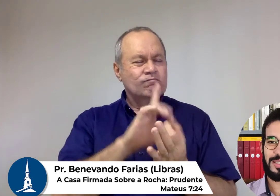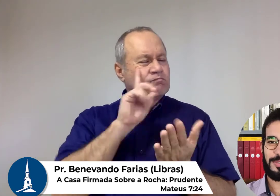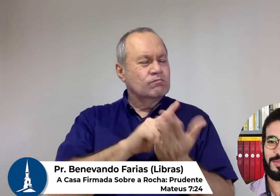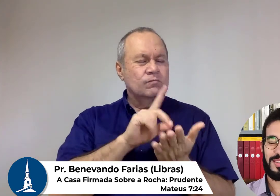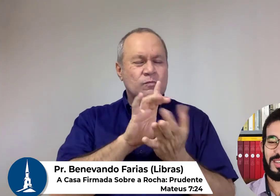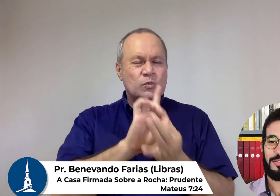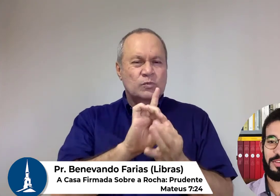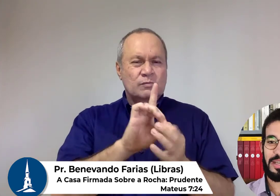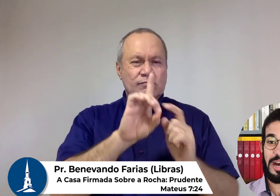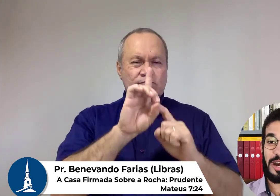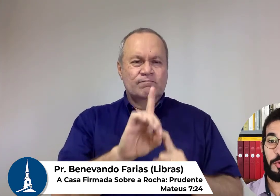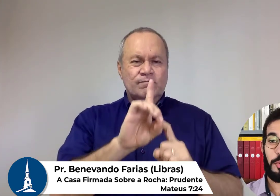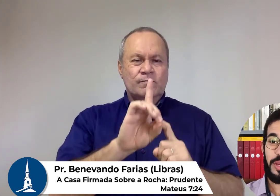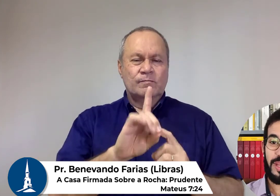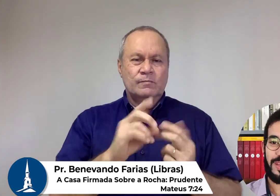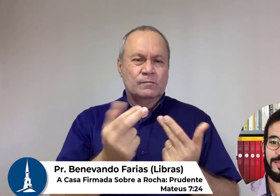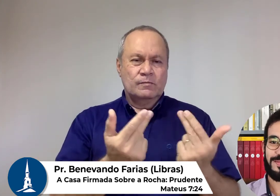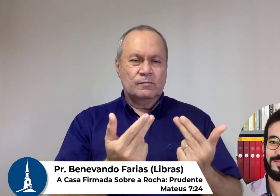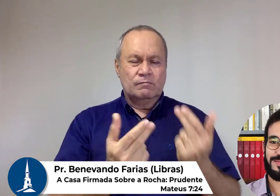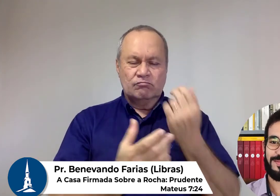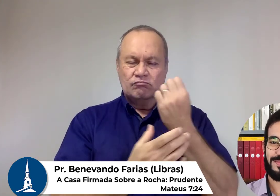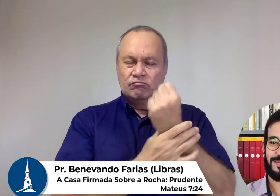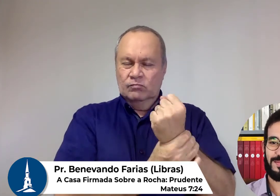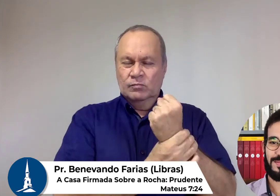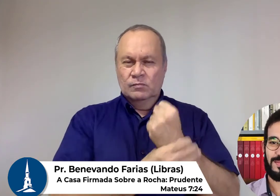para que não venha a ruir.